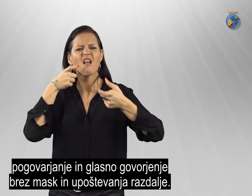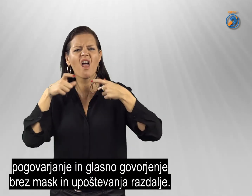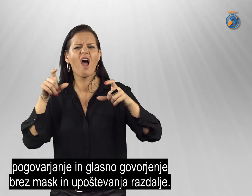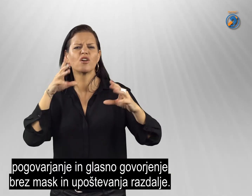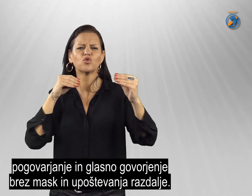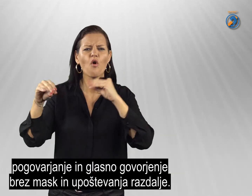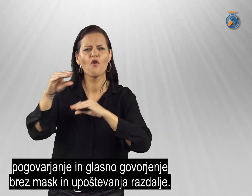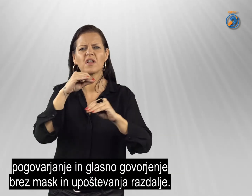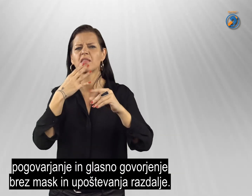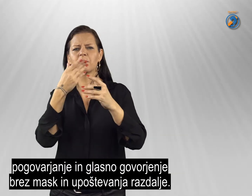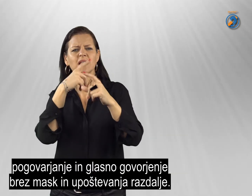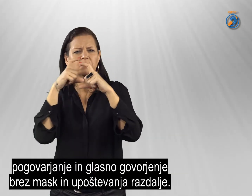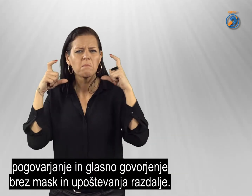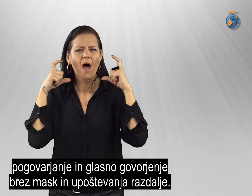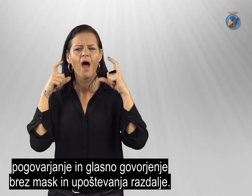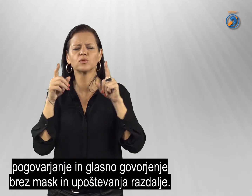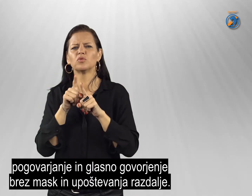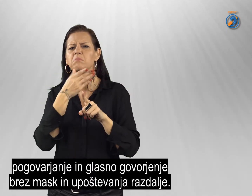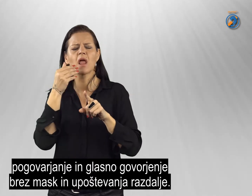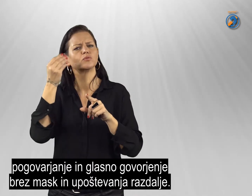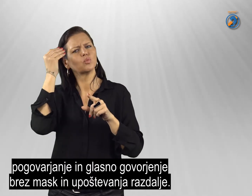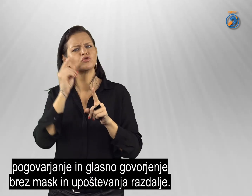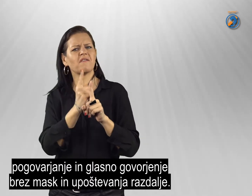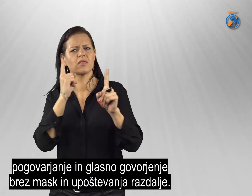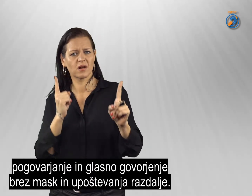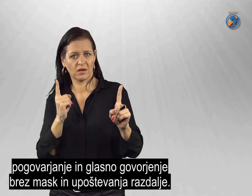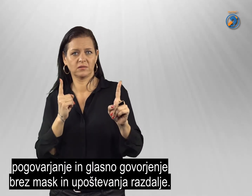in upoštevanja razdalje.